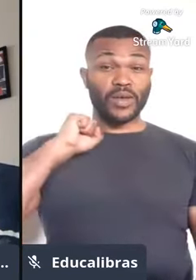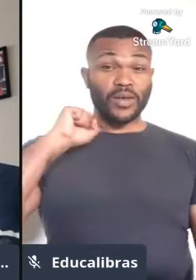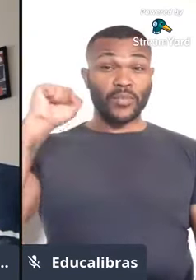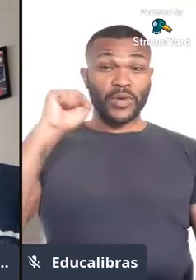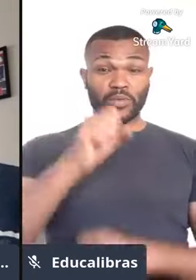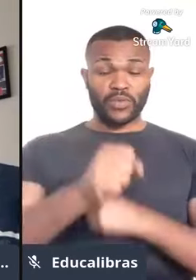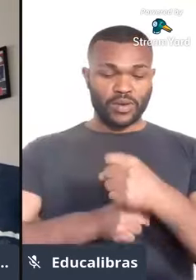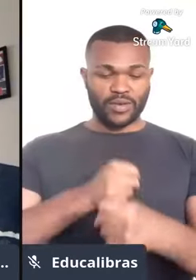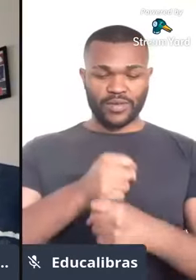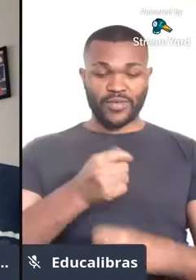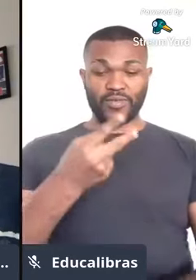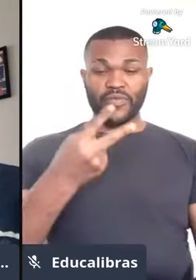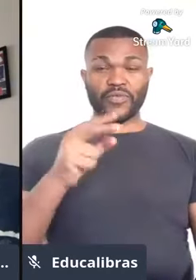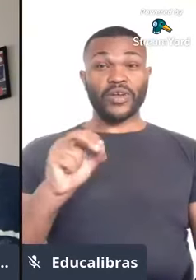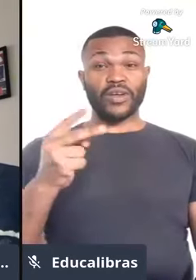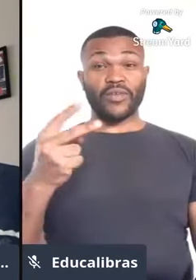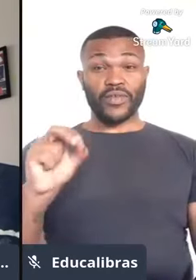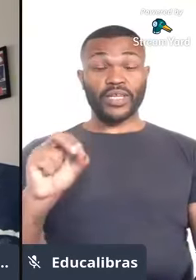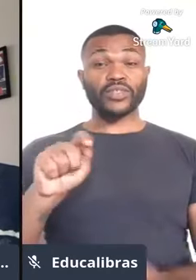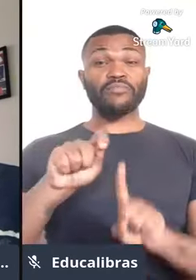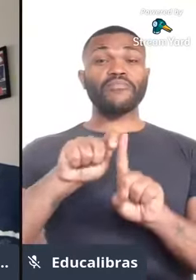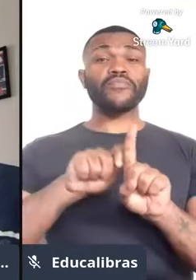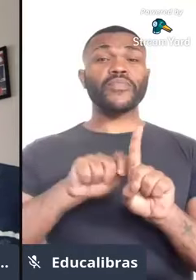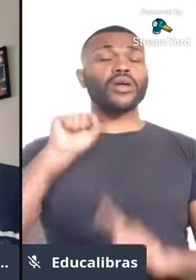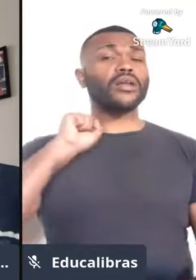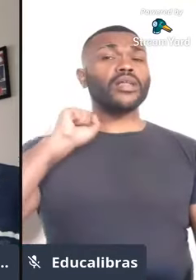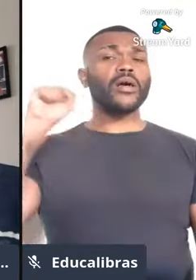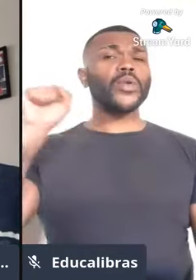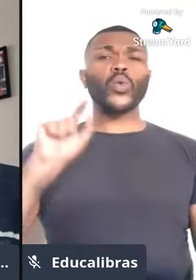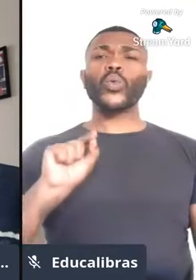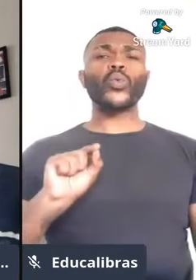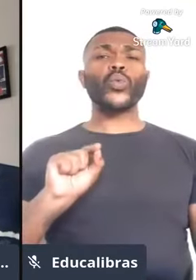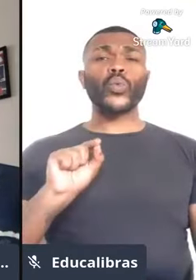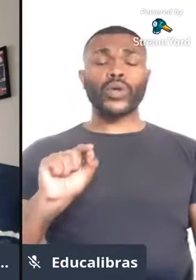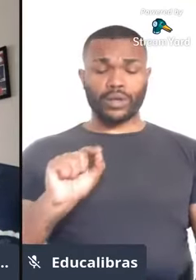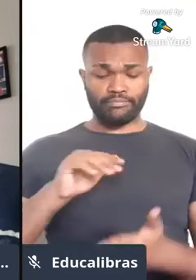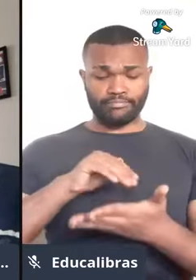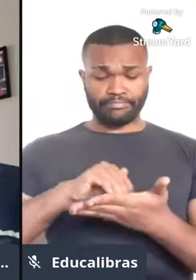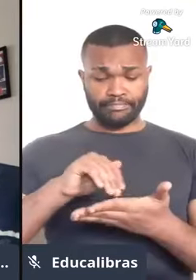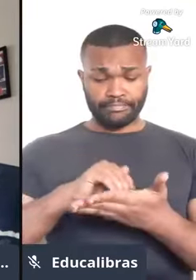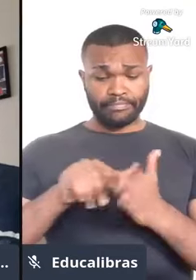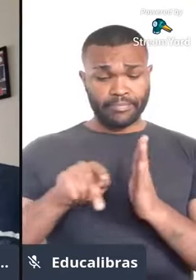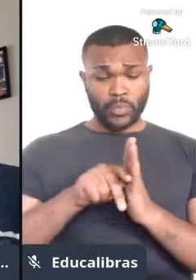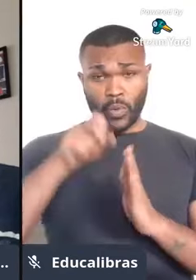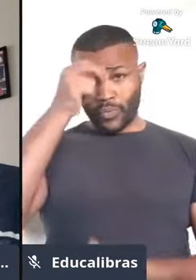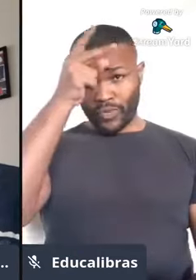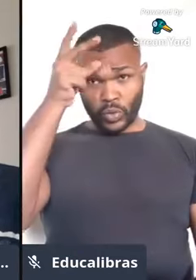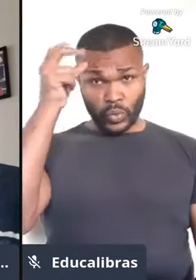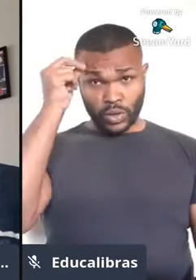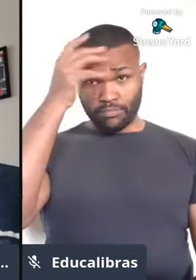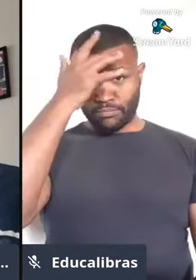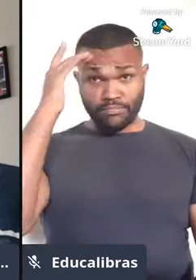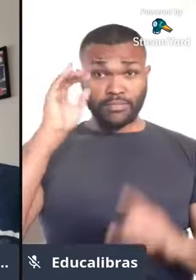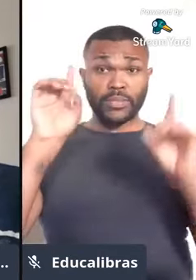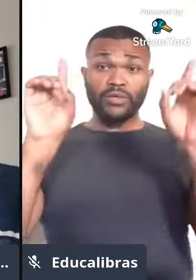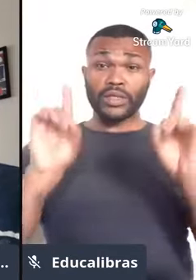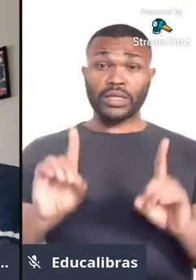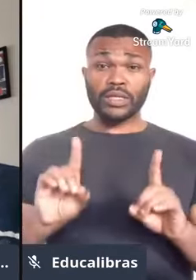2020. Abril é o mês no qual a Secretaria Municipal da Pessoa com Deficiência de São Paulo